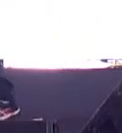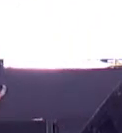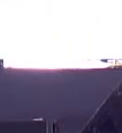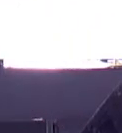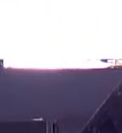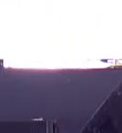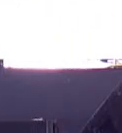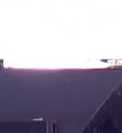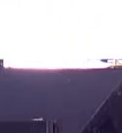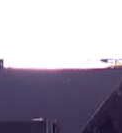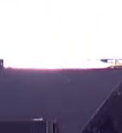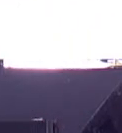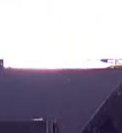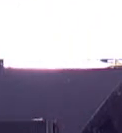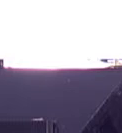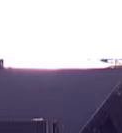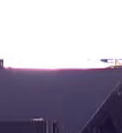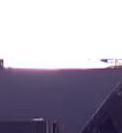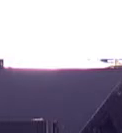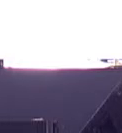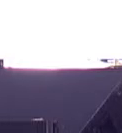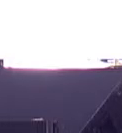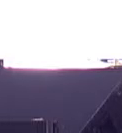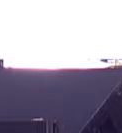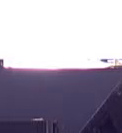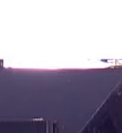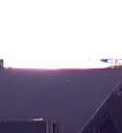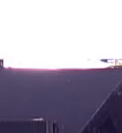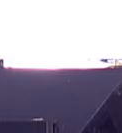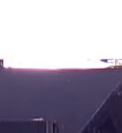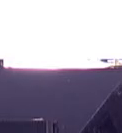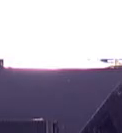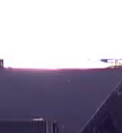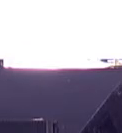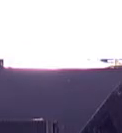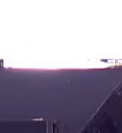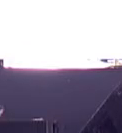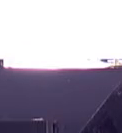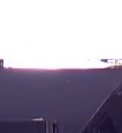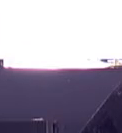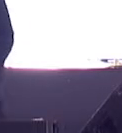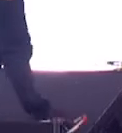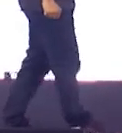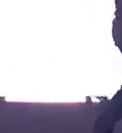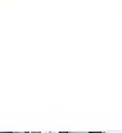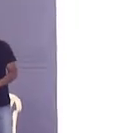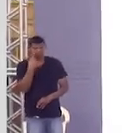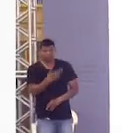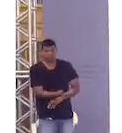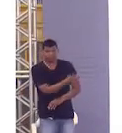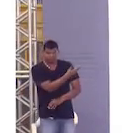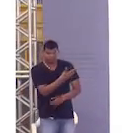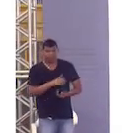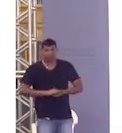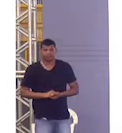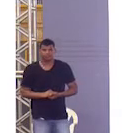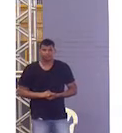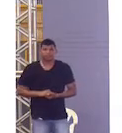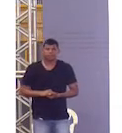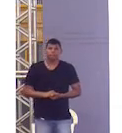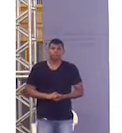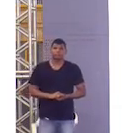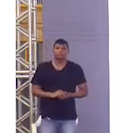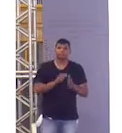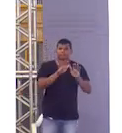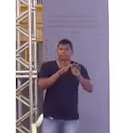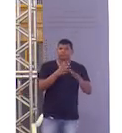vão sofrer um pouco. Mas vamos lá. A primeira propriedade é a seguinte: você